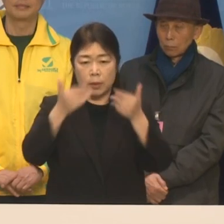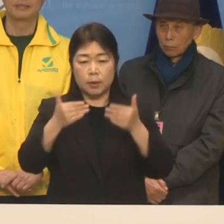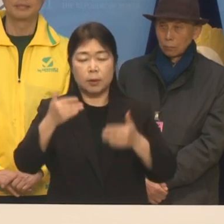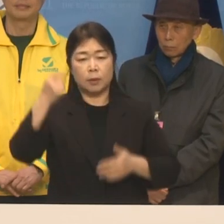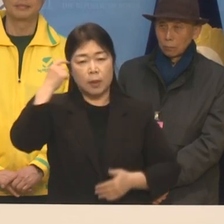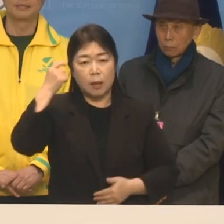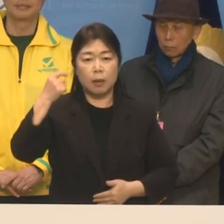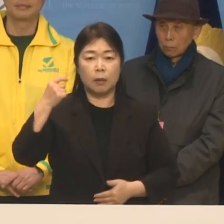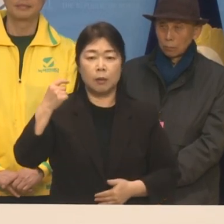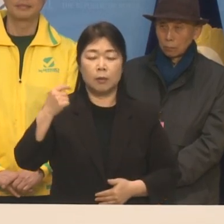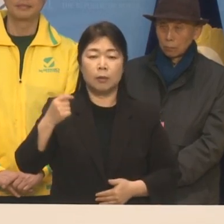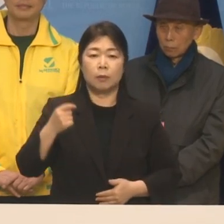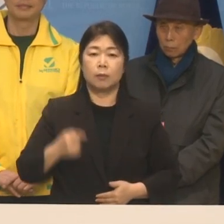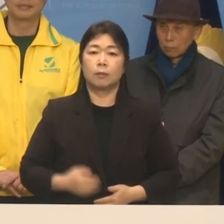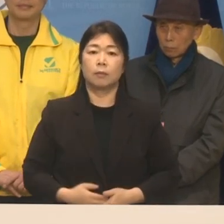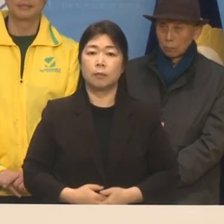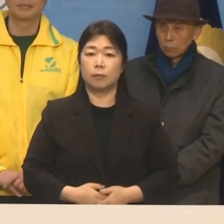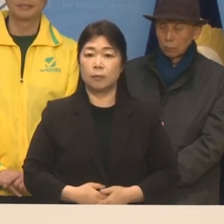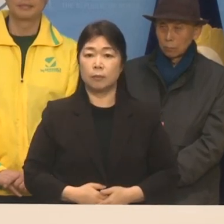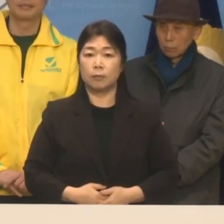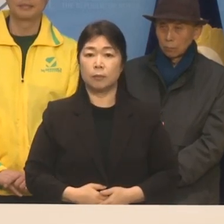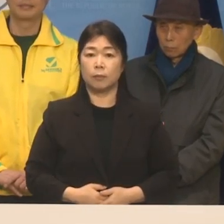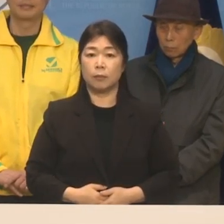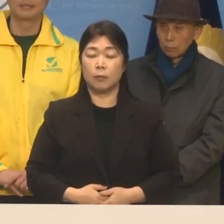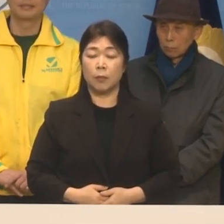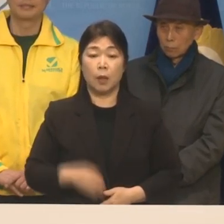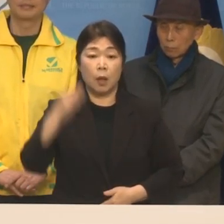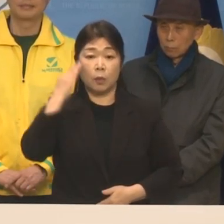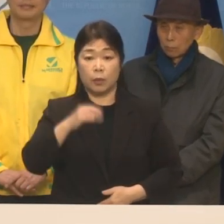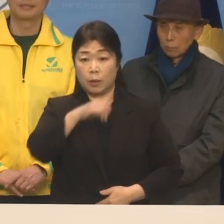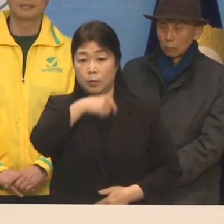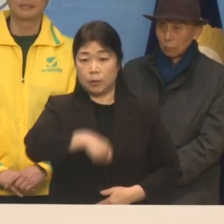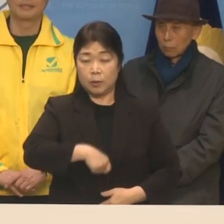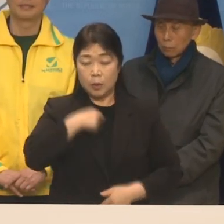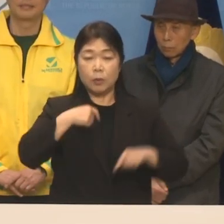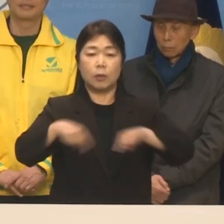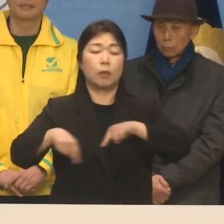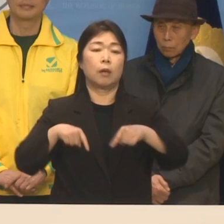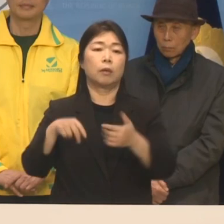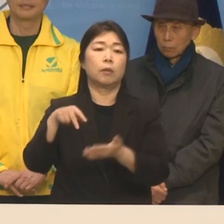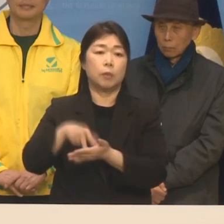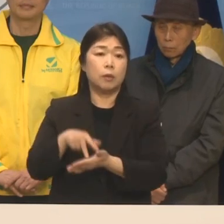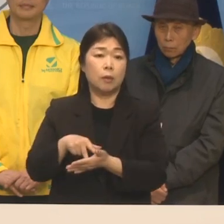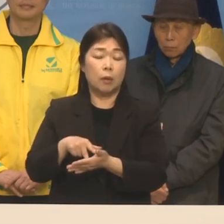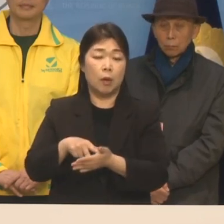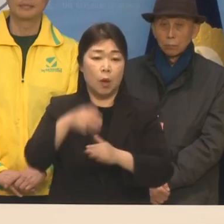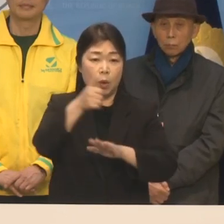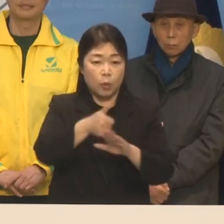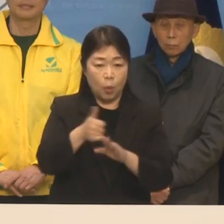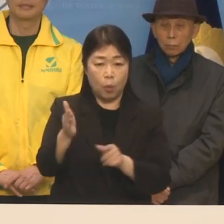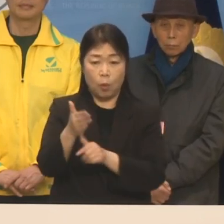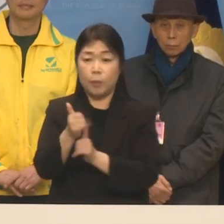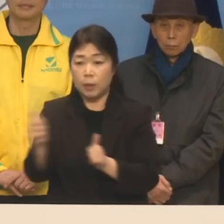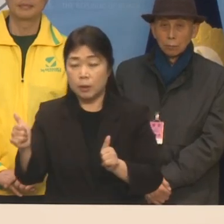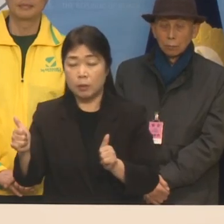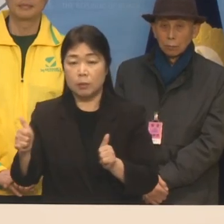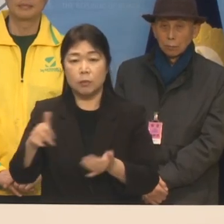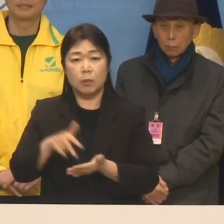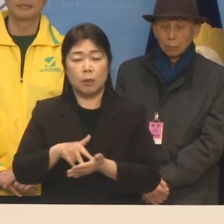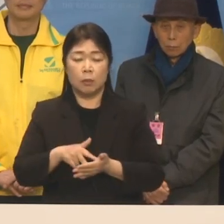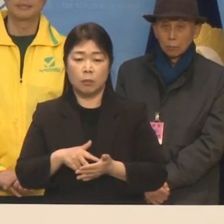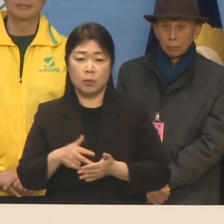의지표명이라고 봅니다. 이러한 녹색정의당에 대해서 우리 농어민들이